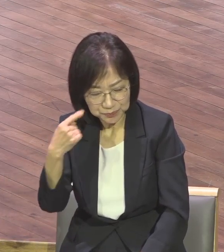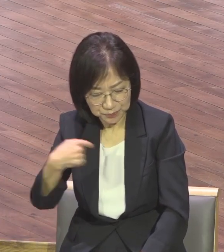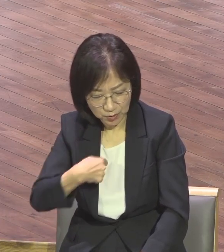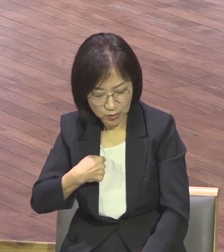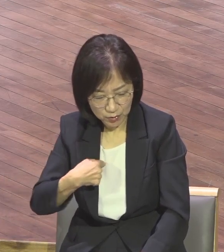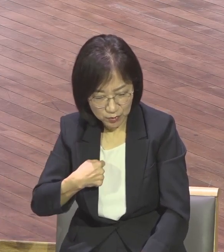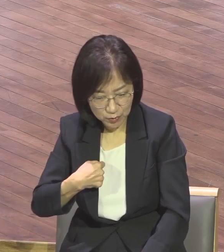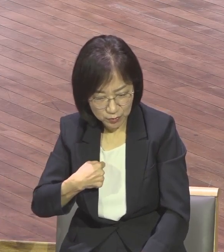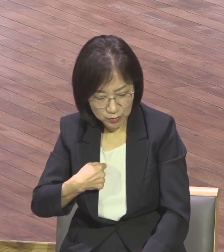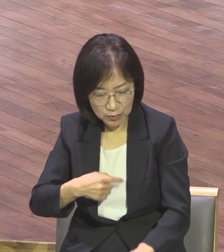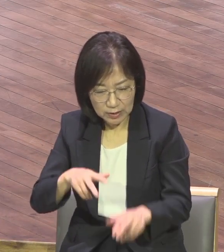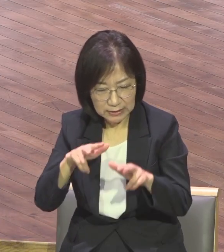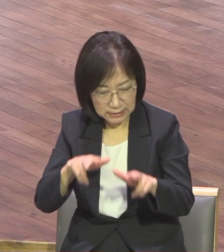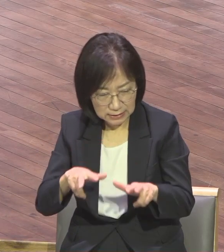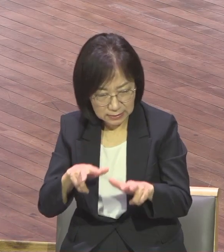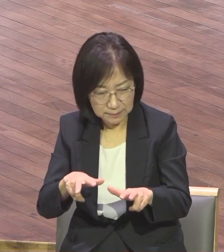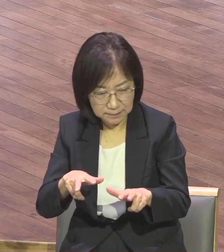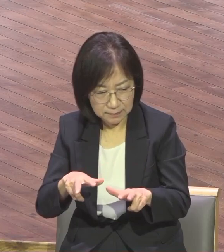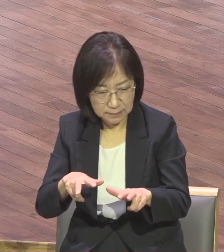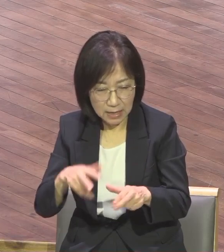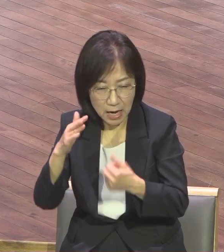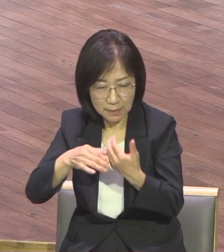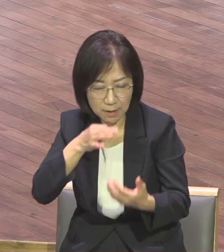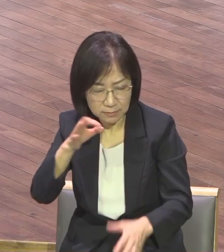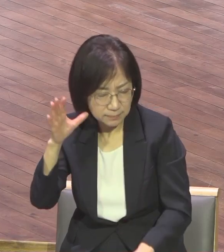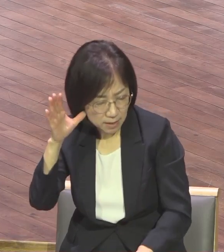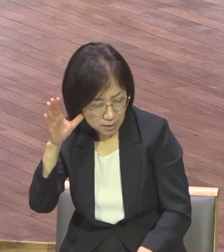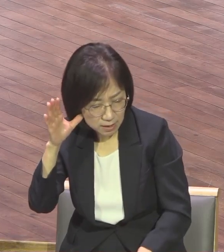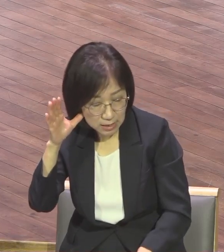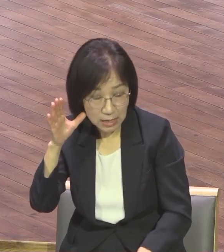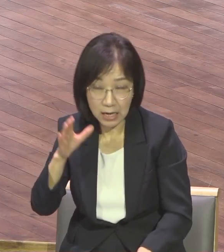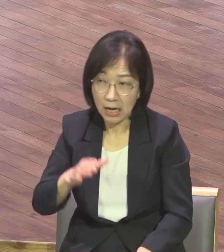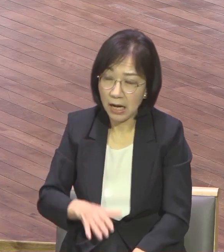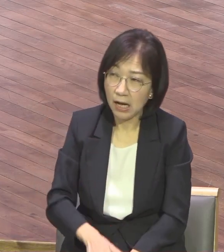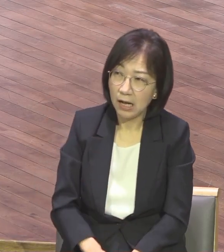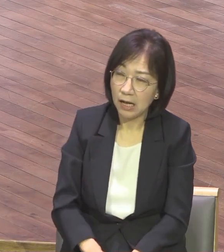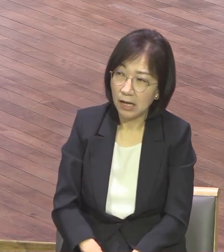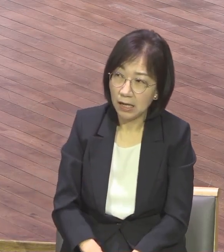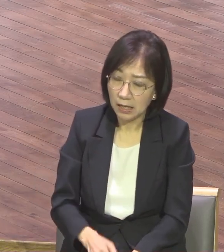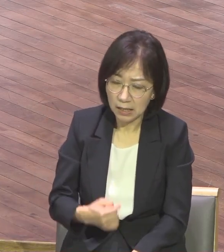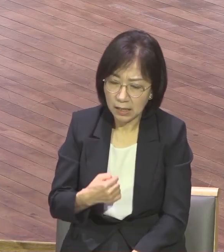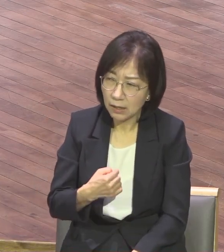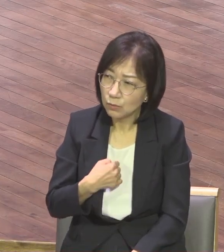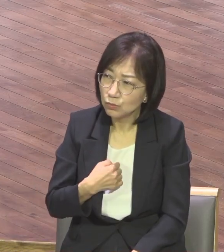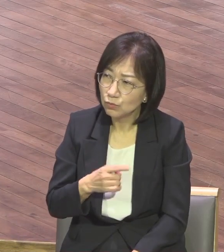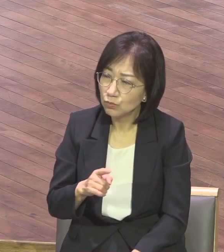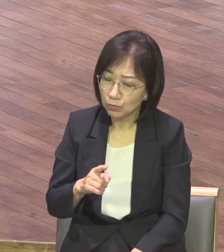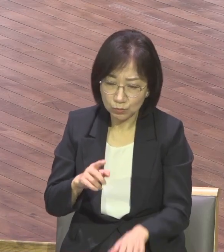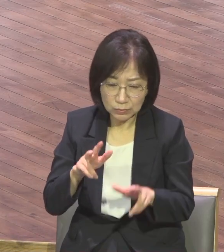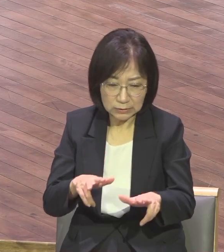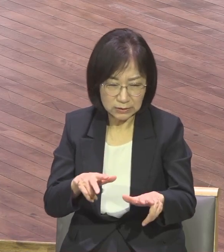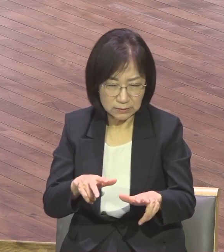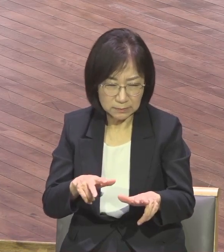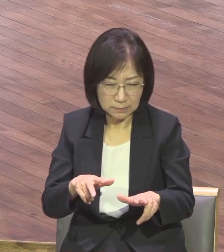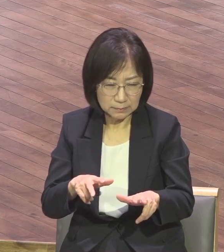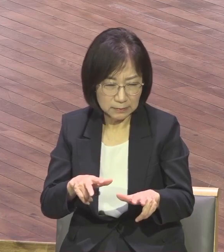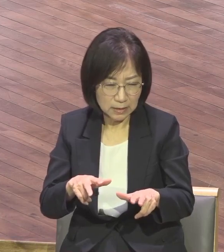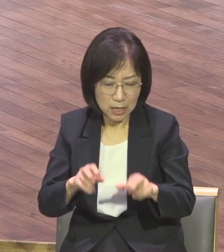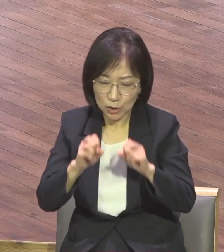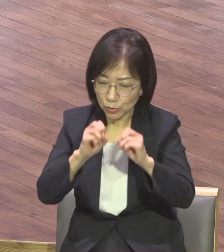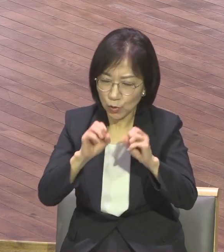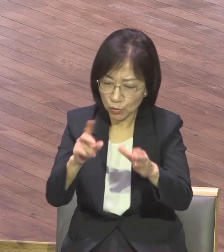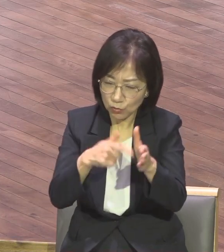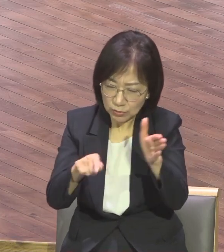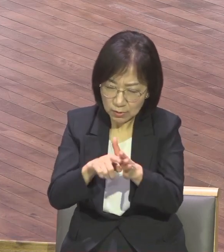쳐다보고 있는데 떨어졌어요. 주여! 그러면 뭐하라 말입니까? 한국에 비용이